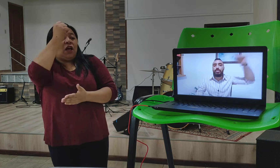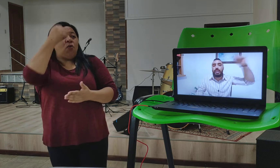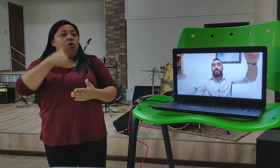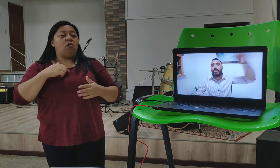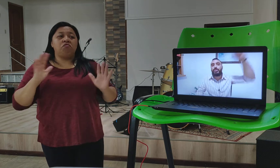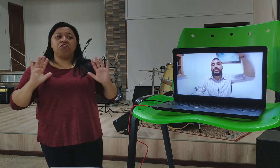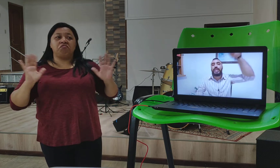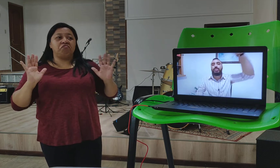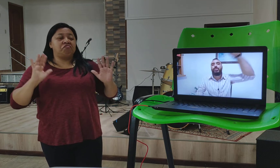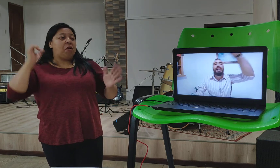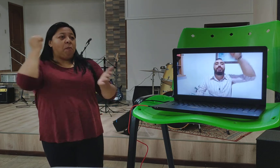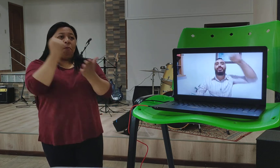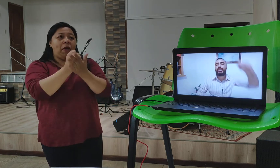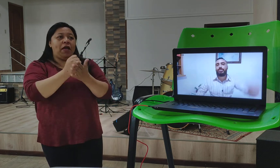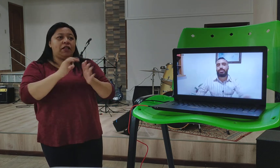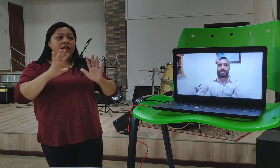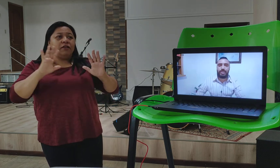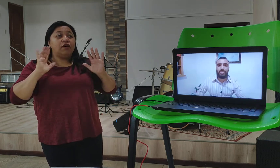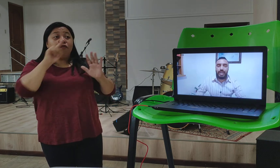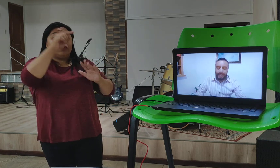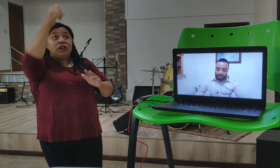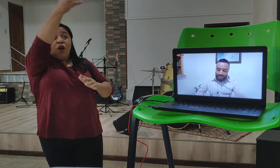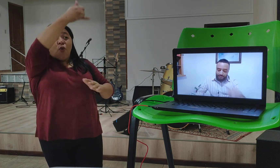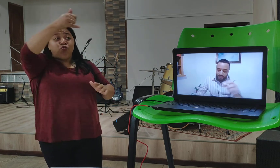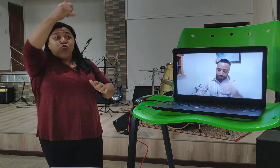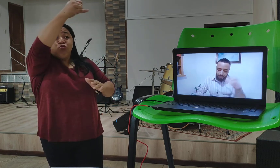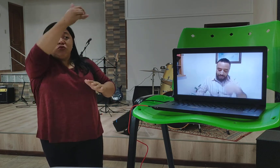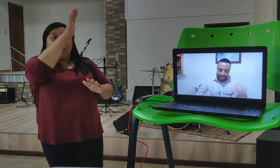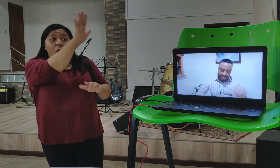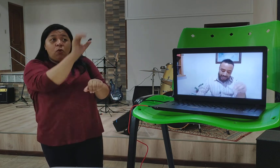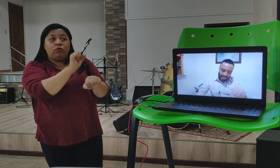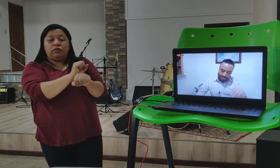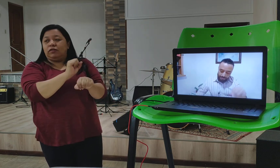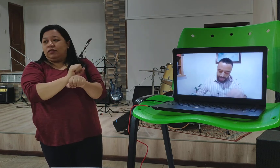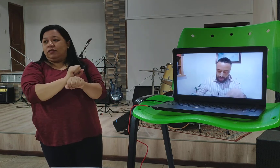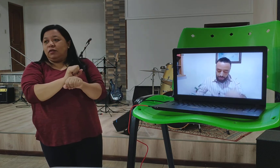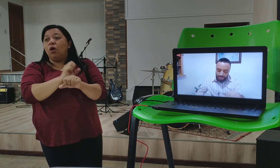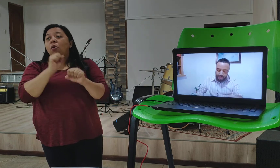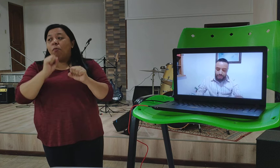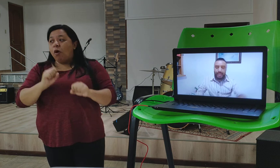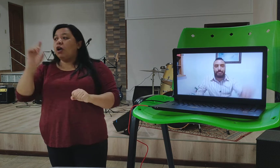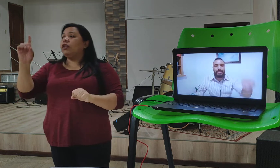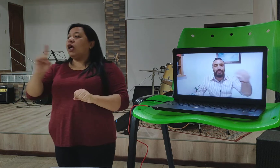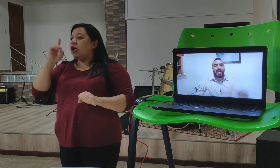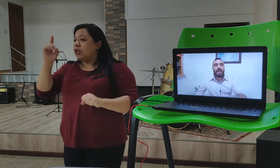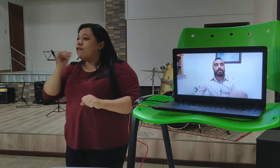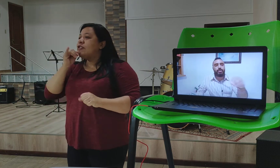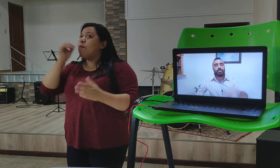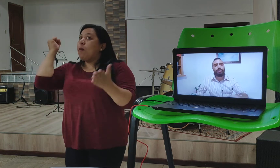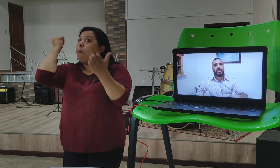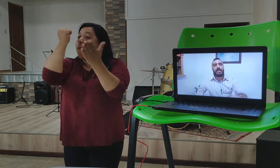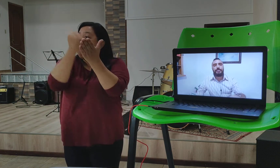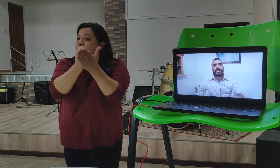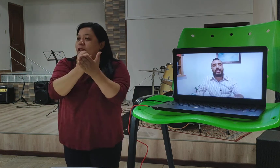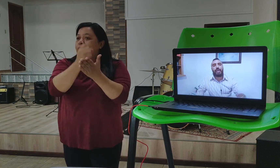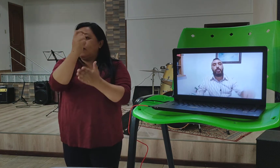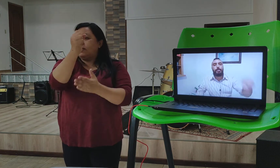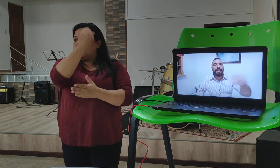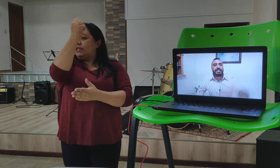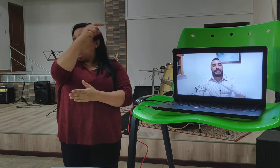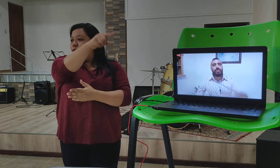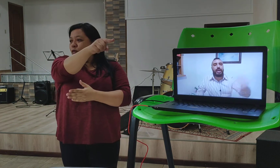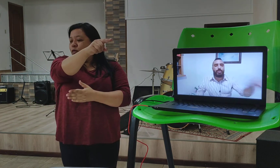mas eu não ousei tocar no ungido do Senhor. Então Davi poderia aqui, ao invés de lamentar por conta